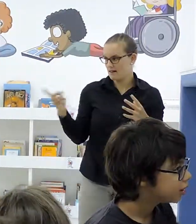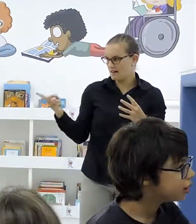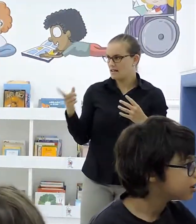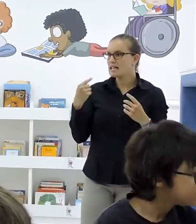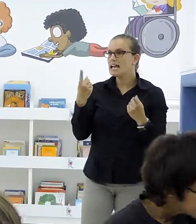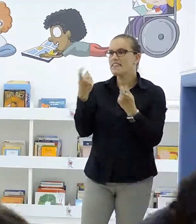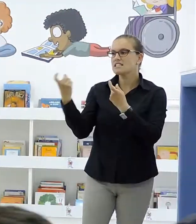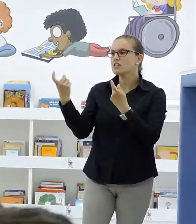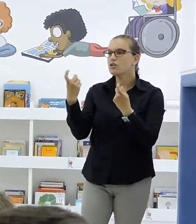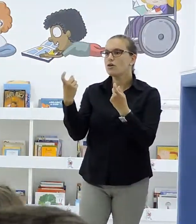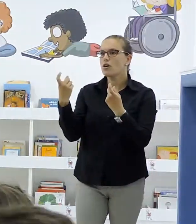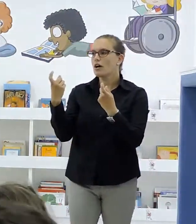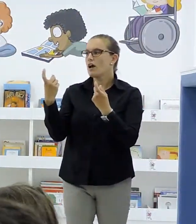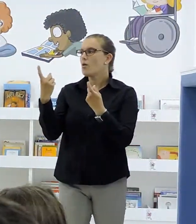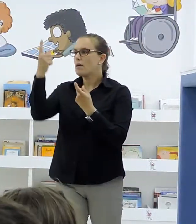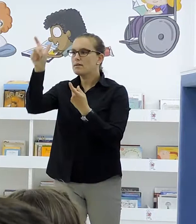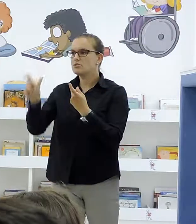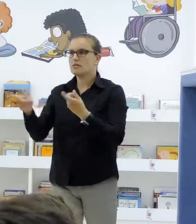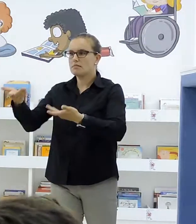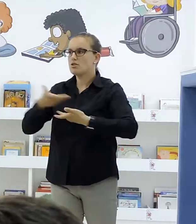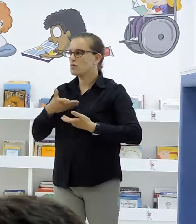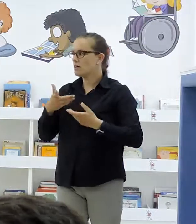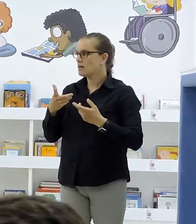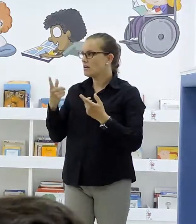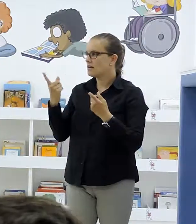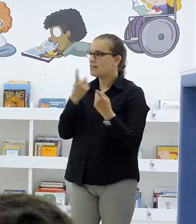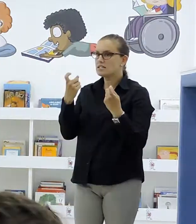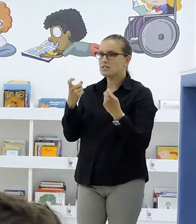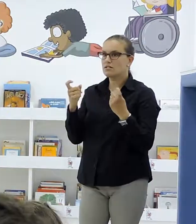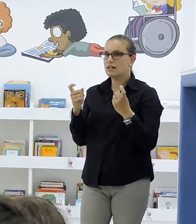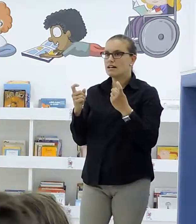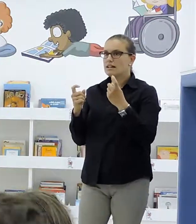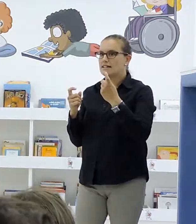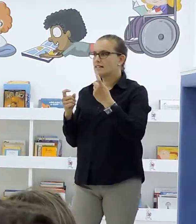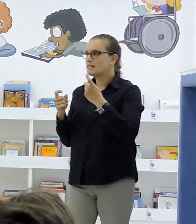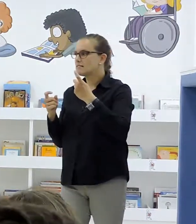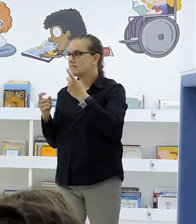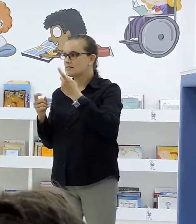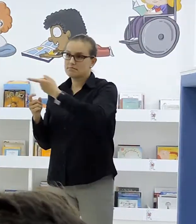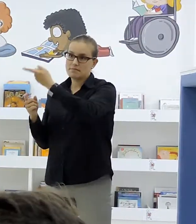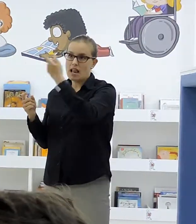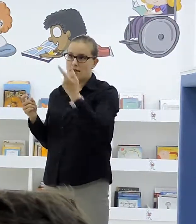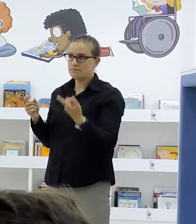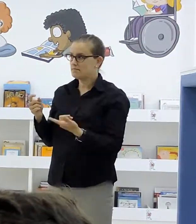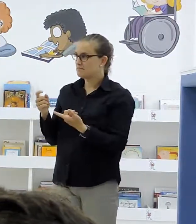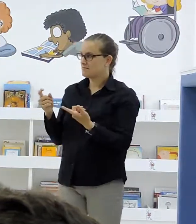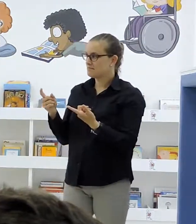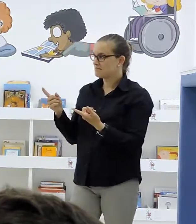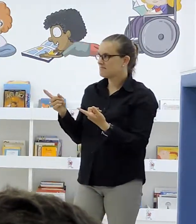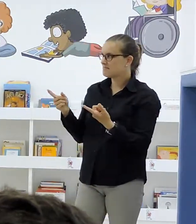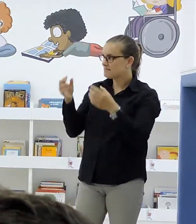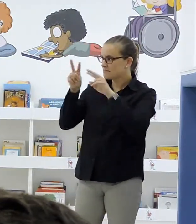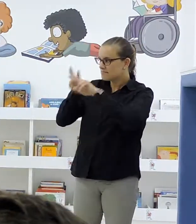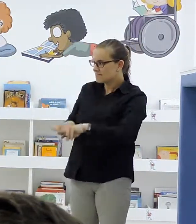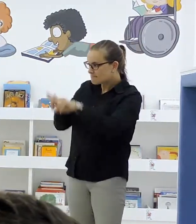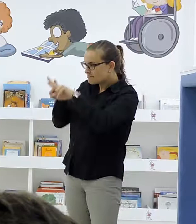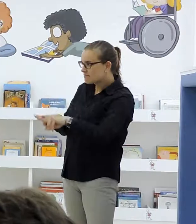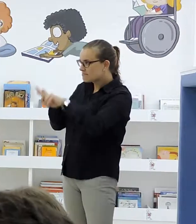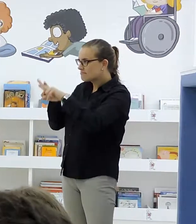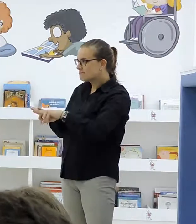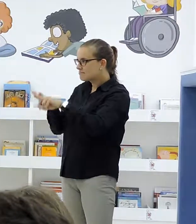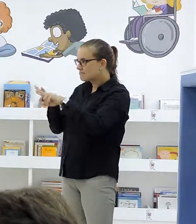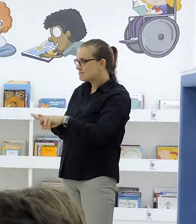que necesito que me encadenen. Tengo unas cadenas. ¿Tú me puedes ayudar? ¿Sí? ¿Puedes examinar estas cadenas?